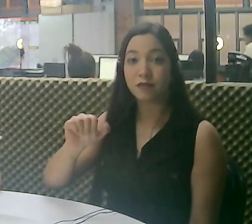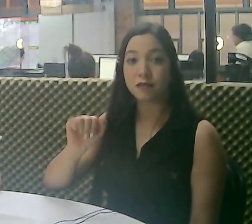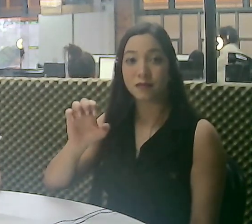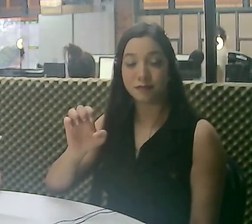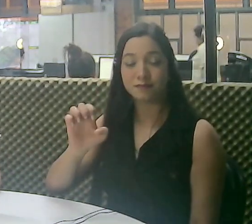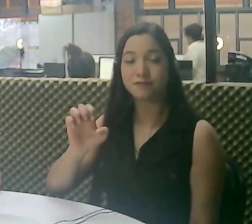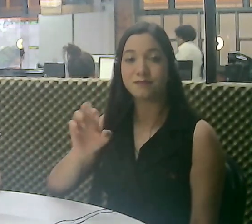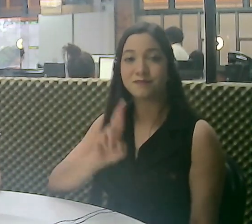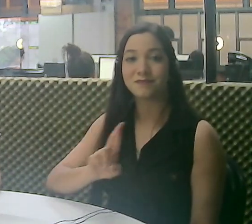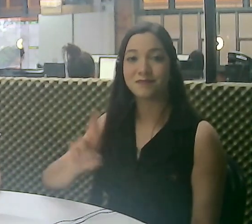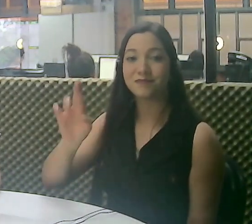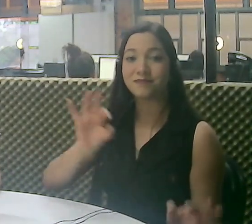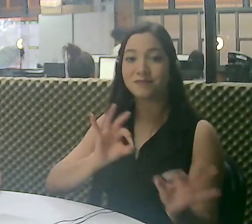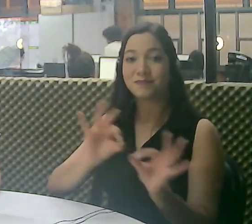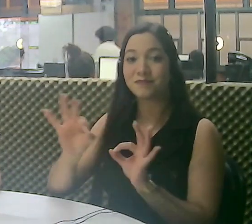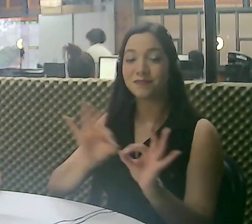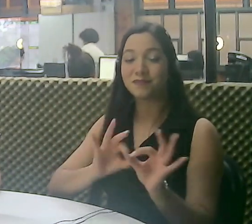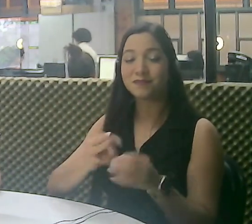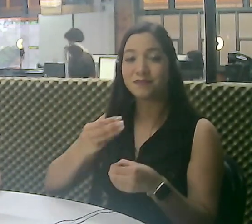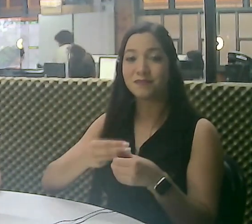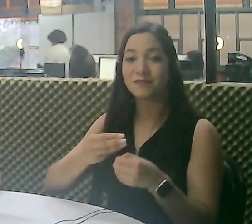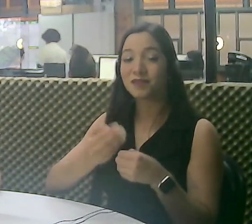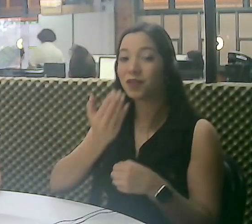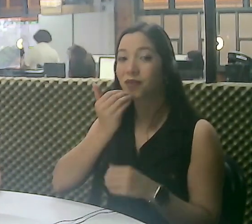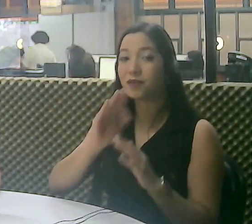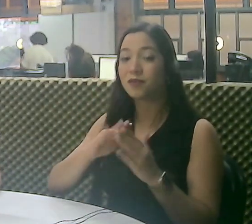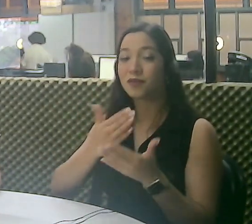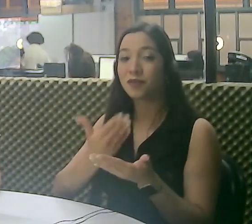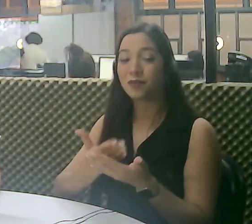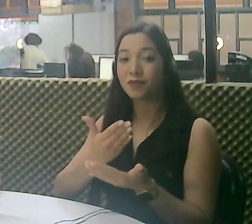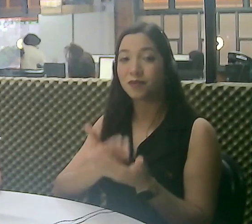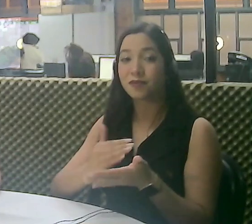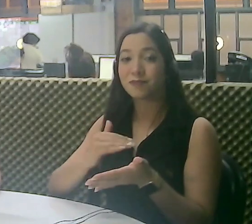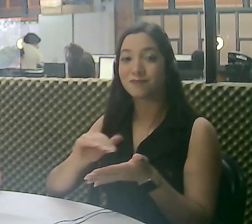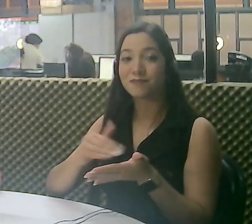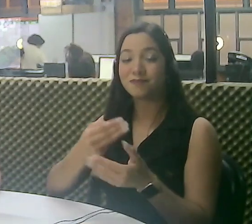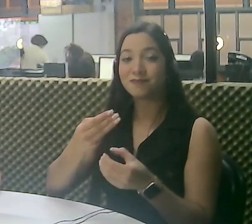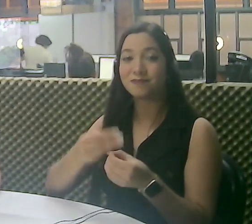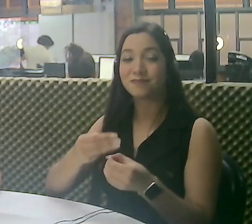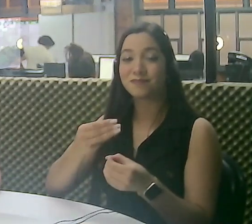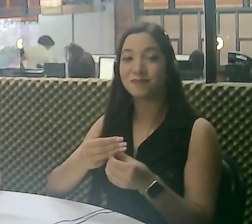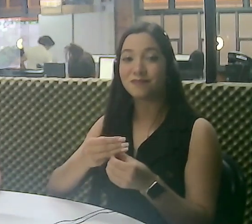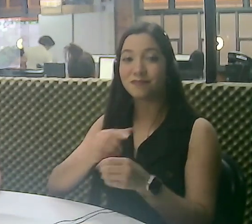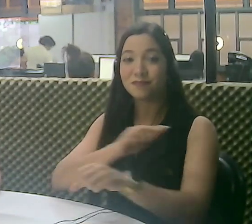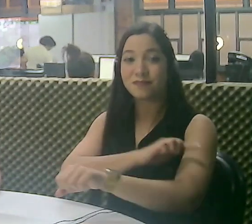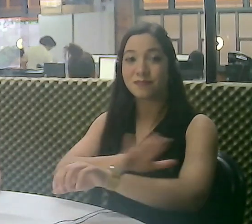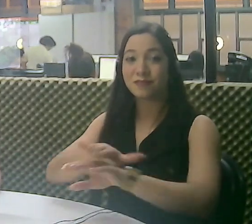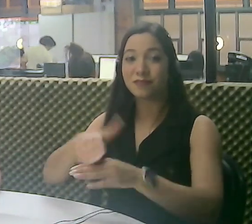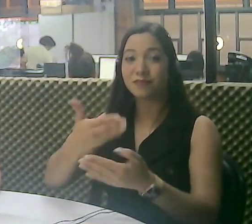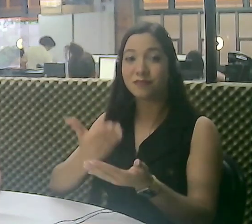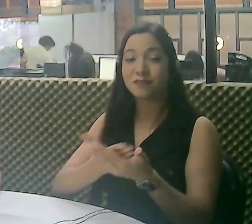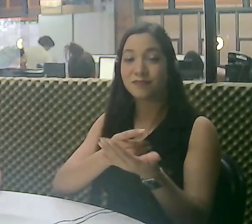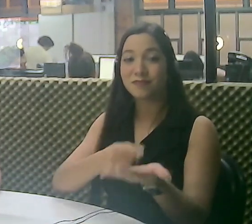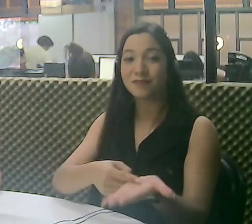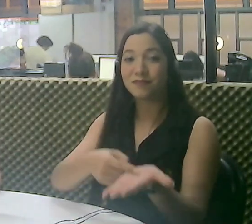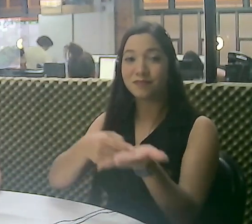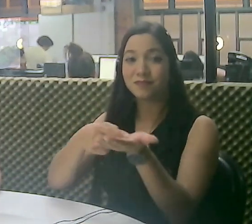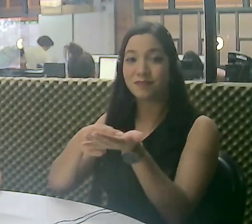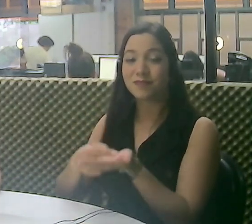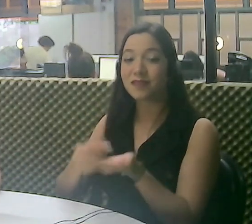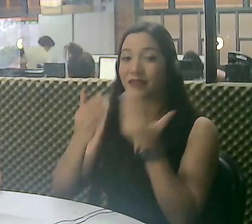do Programa Municipal de Alimentação Escolar, o PEMAI, da Secretaria Municipal de Educação, foram convidados